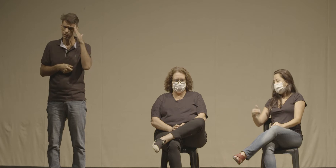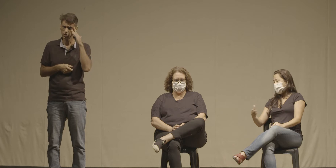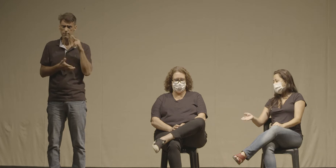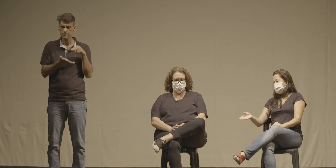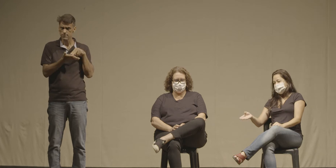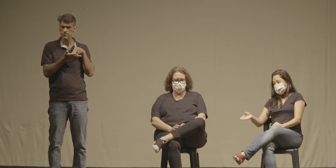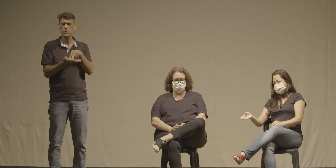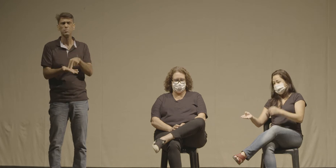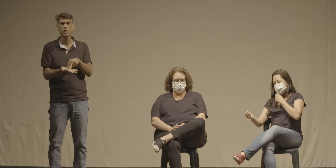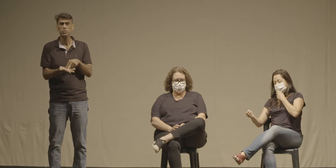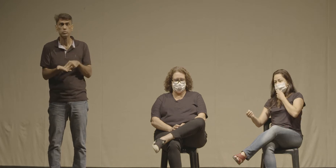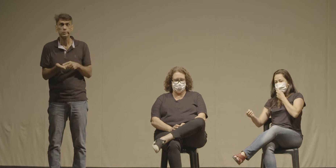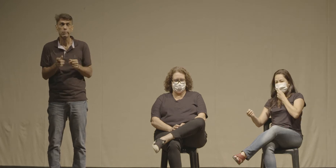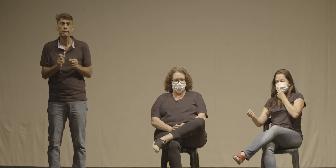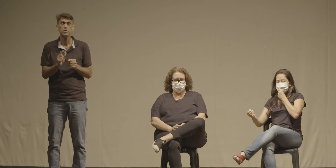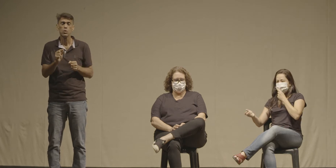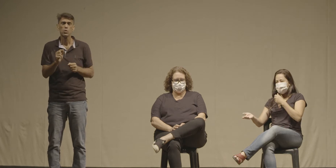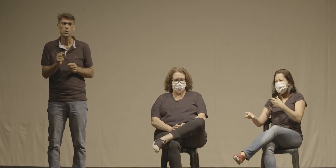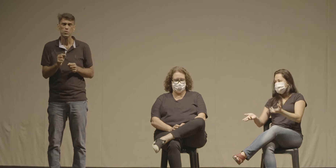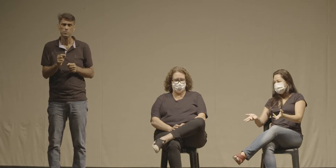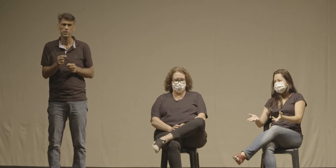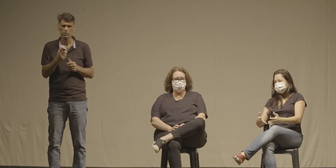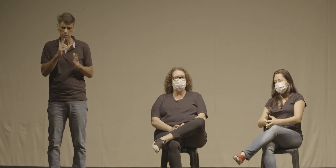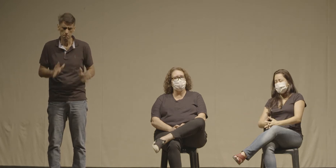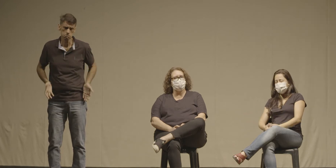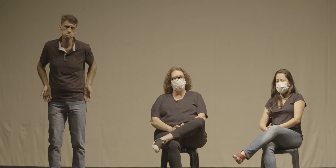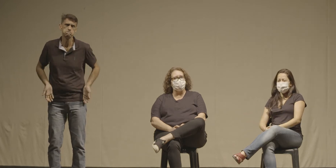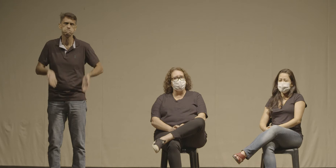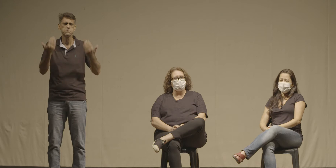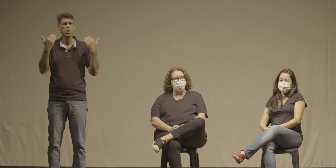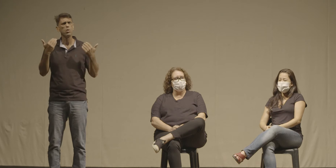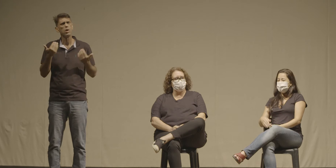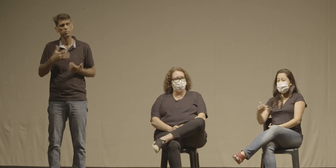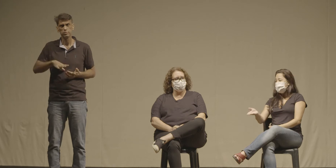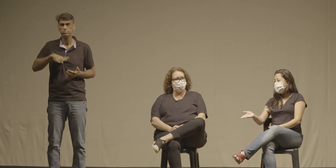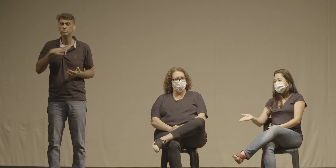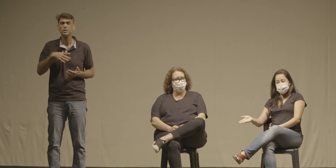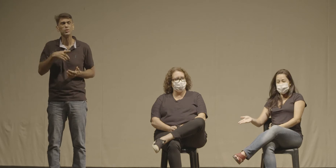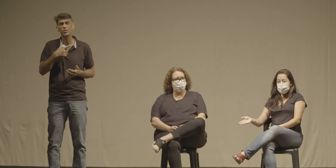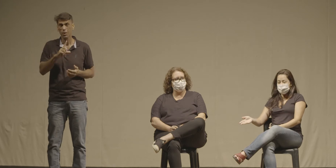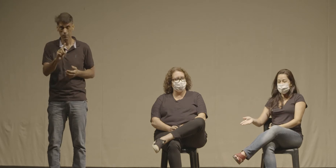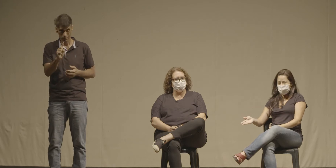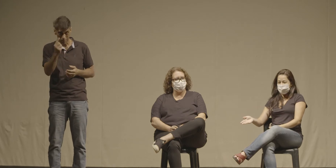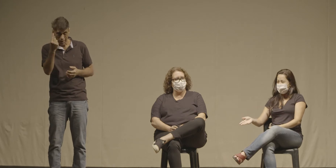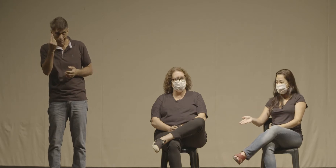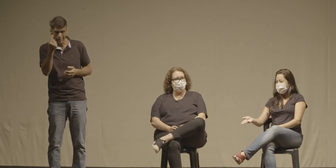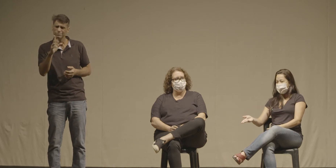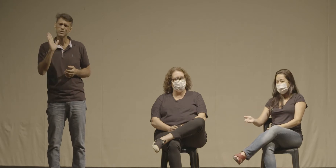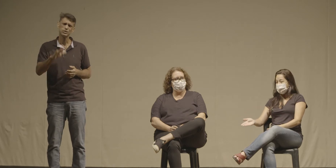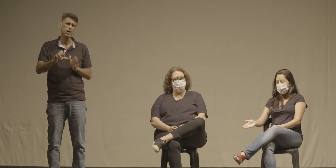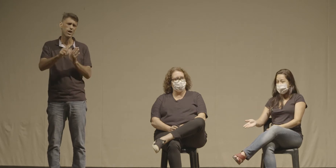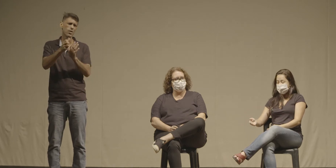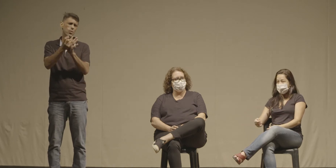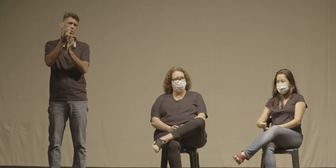também não há o que fazer. Vontade de virar a mesa? Até tive, mas não foi a primeira e não vai ser a última vez, né,